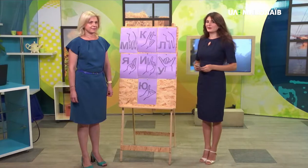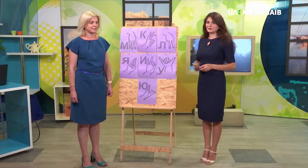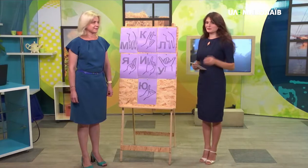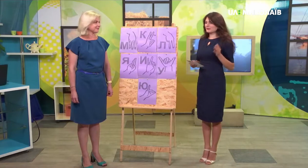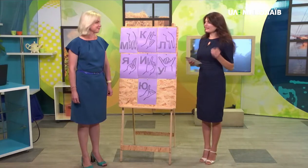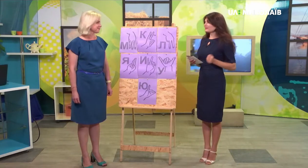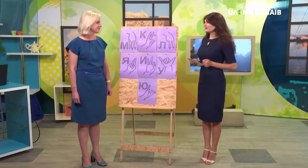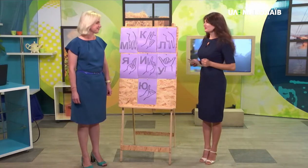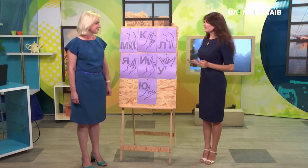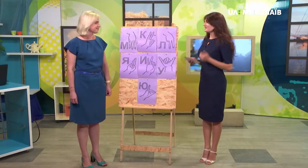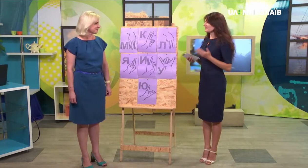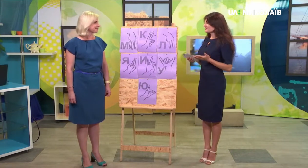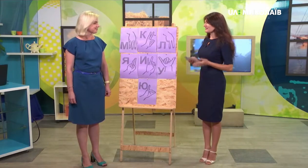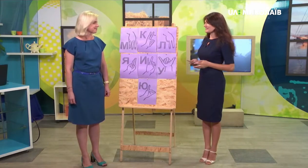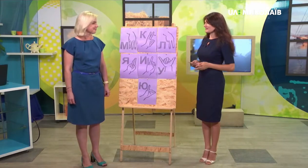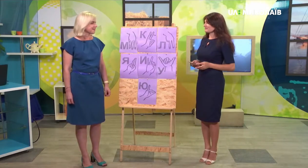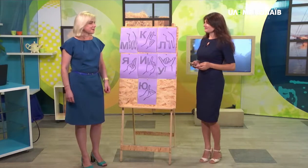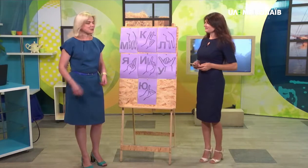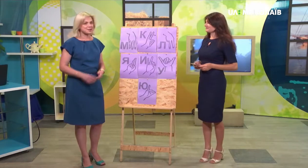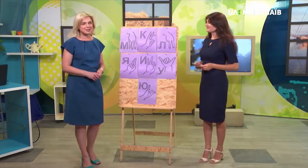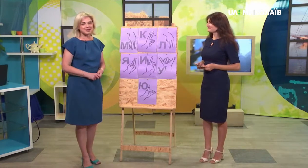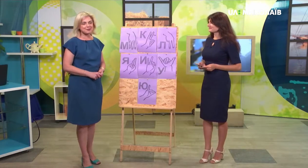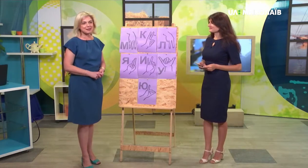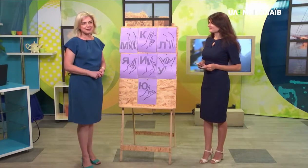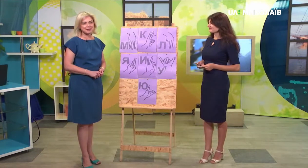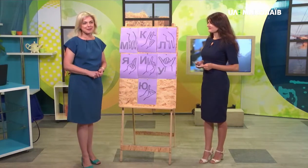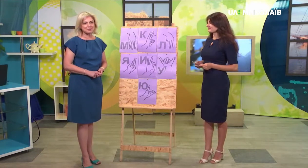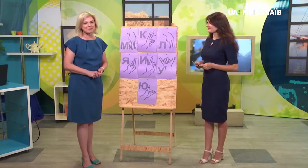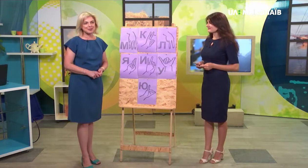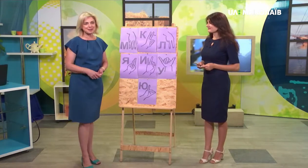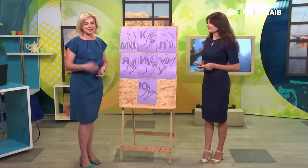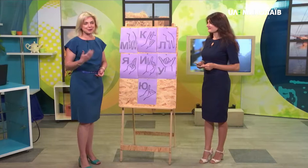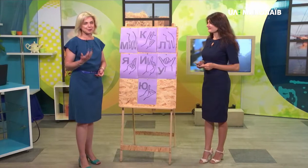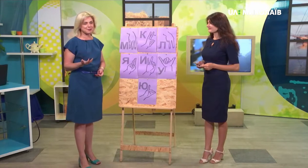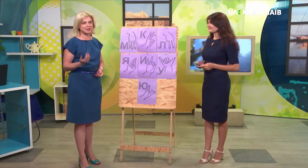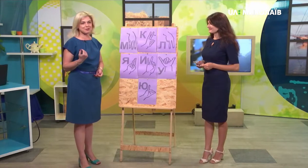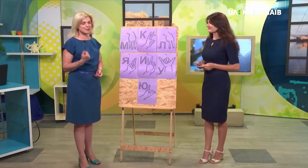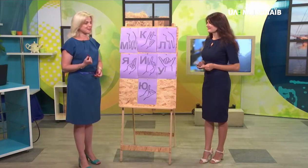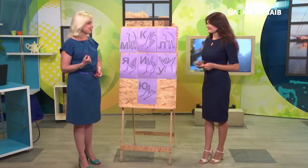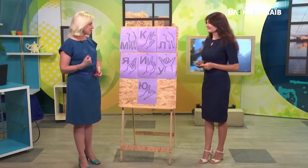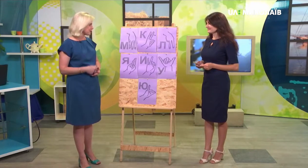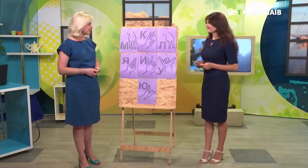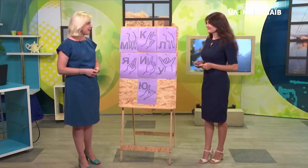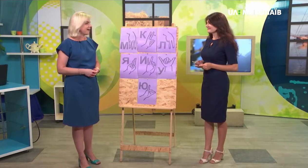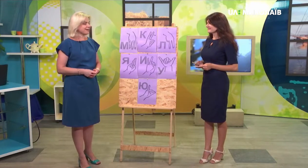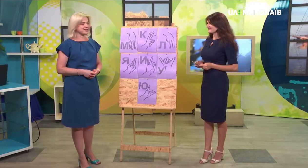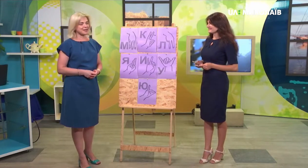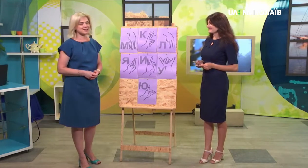Отож, переглянули сюжет, ваші враження. Дуже цікаво і приємно бачити тих хлопців, які вже стали дорослими, адже я їх знаю з